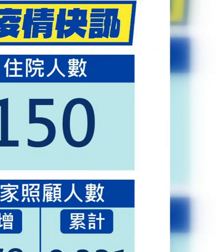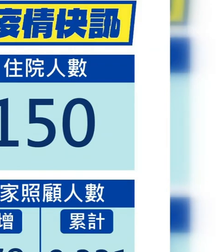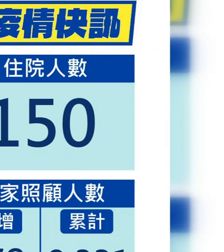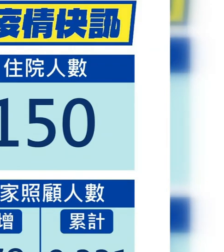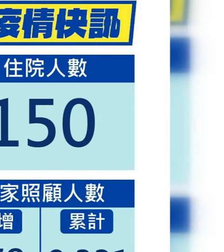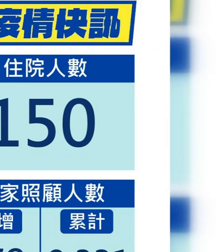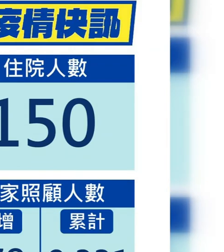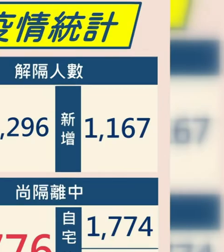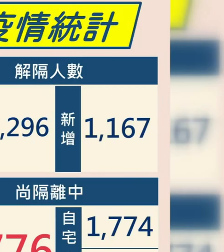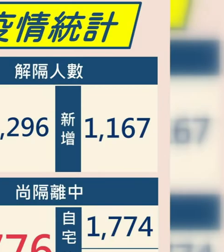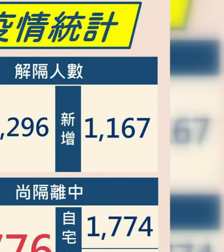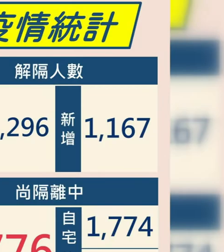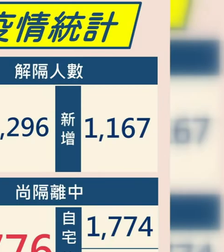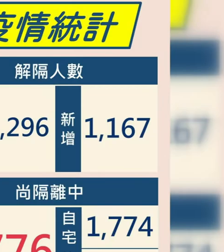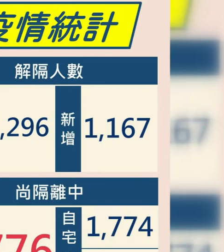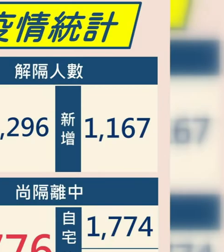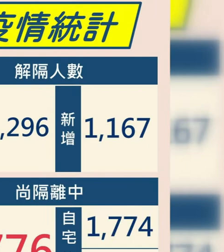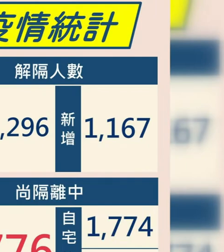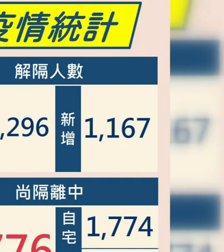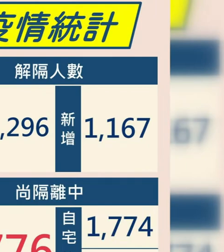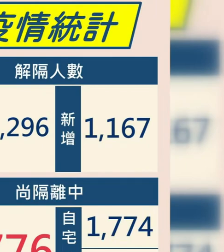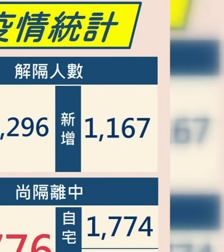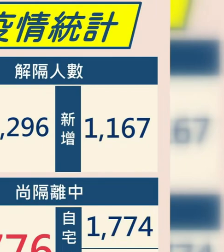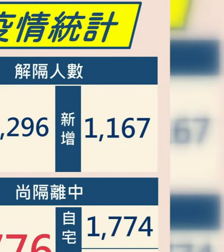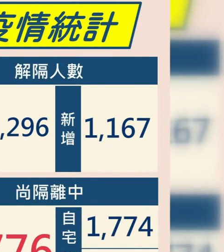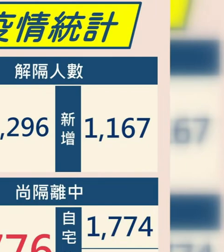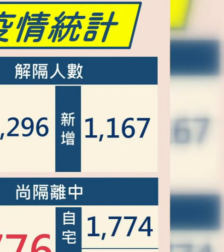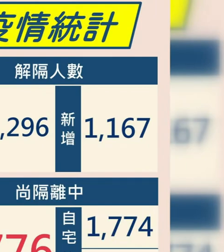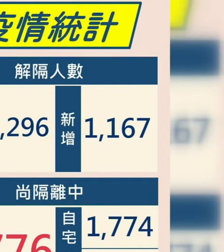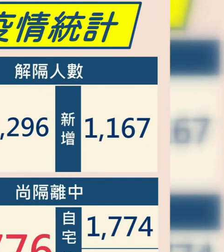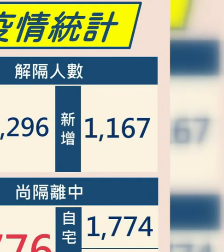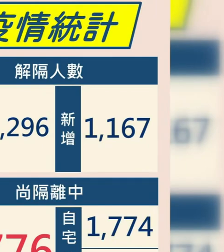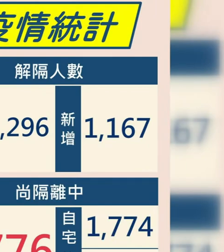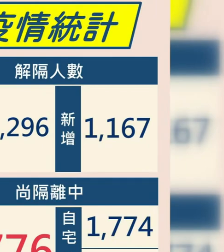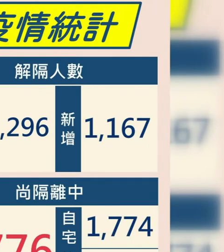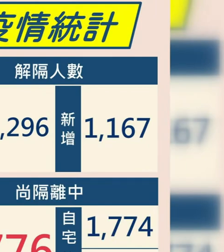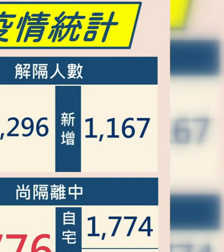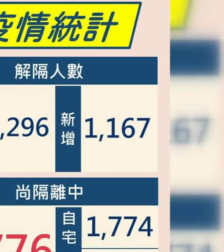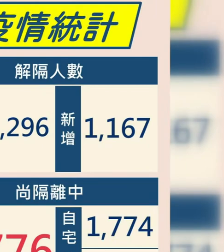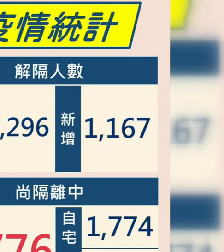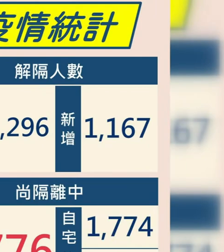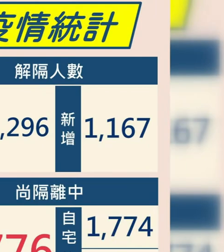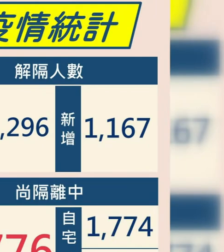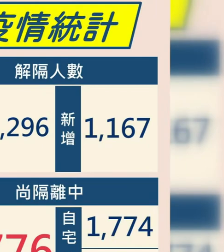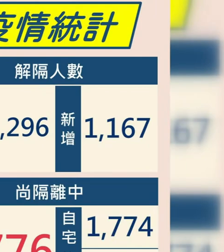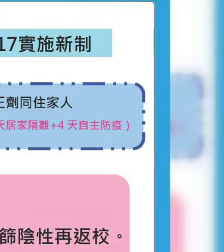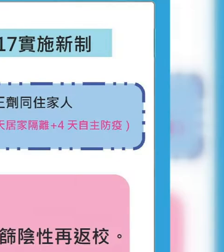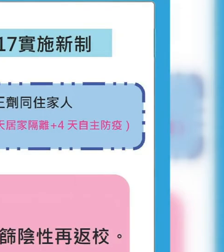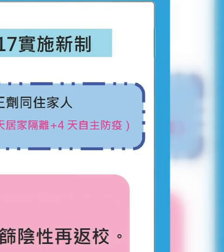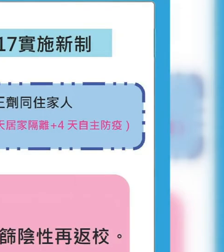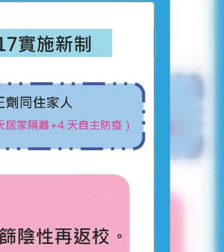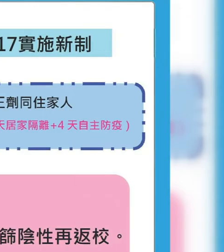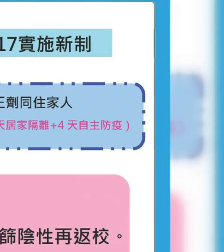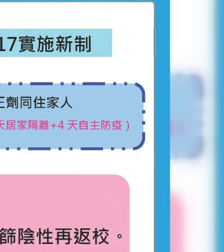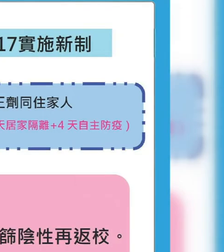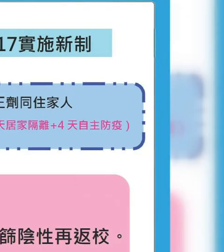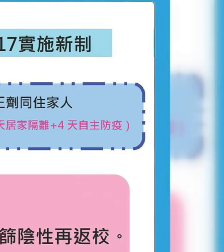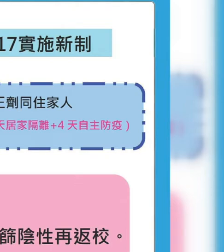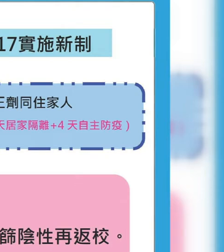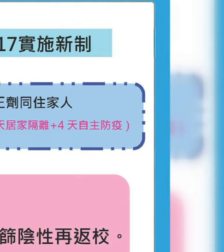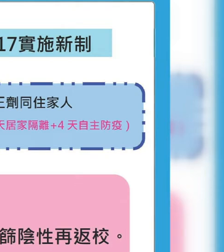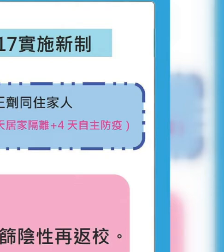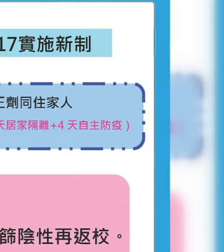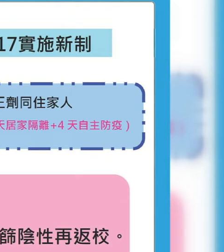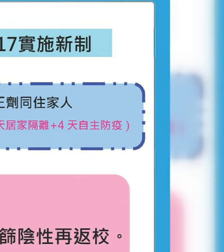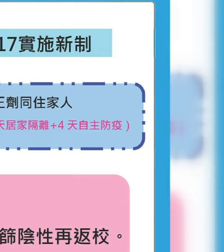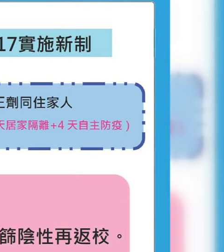新制上路，确诊者同住家人若打满3剂疫苗，只要自主健康管理7天，持2天内快筛阴性证明，就能维持正